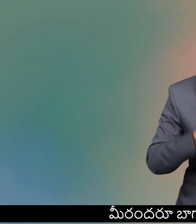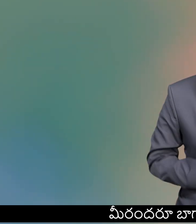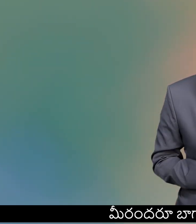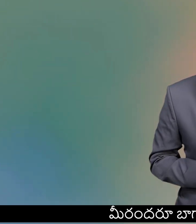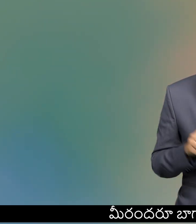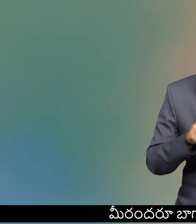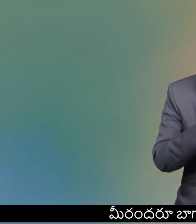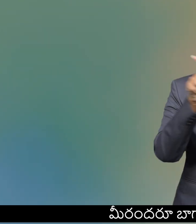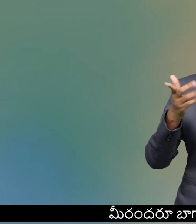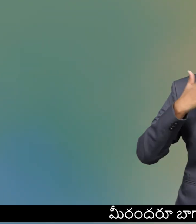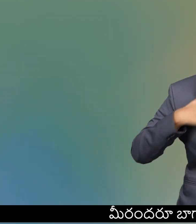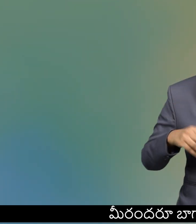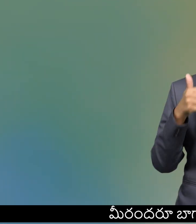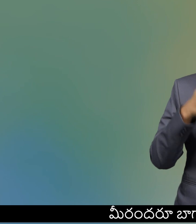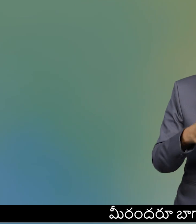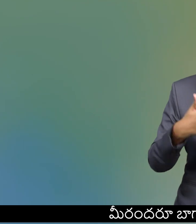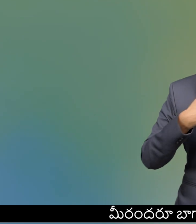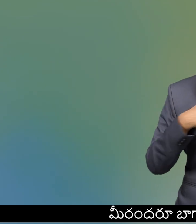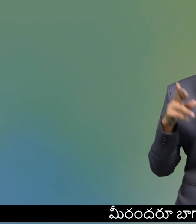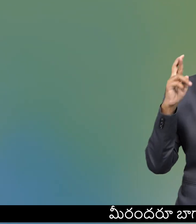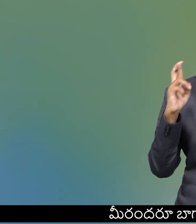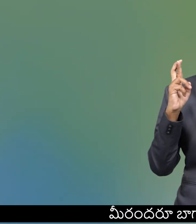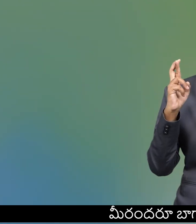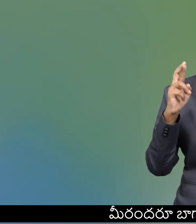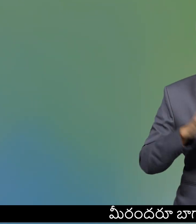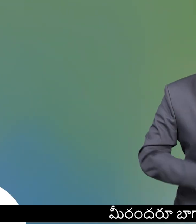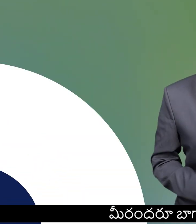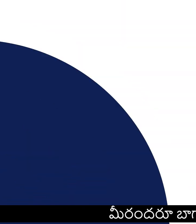మీరందరూ బాగానే ఉన్నారని ఆశిస్తున్నాను.